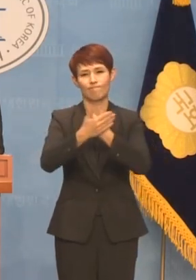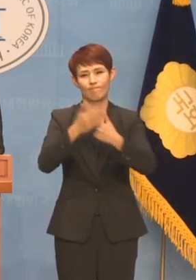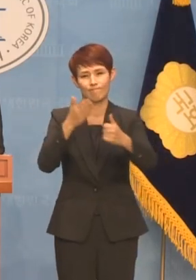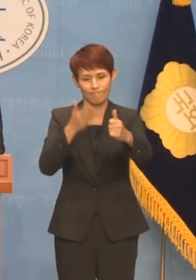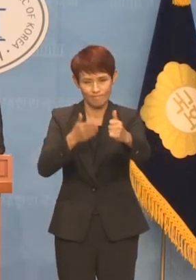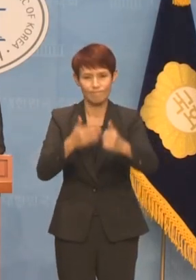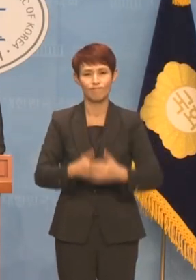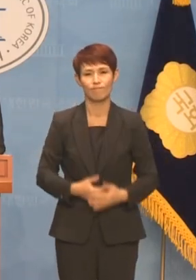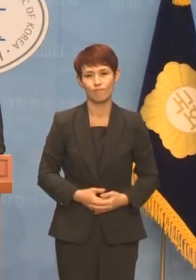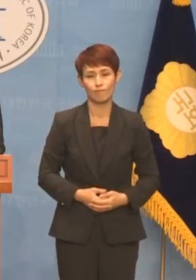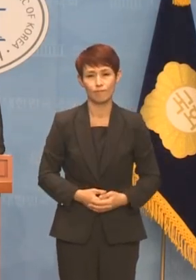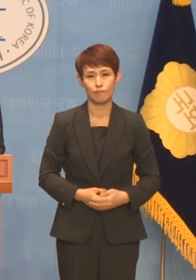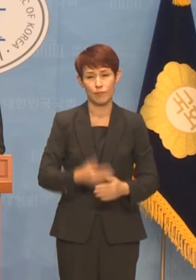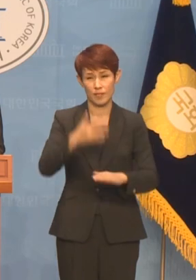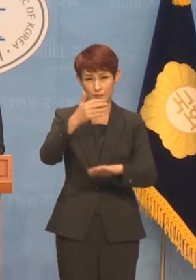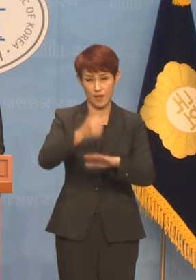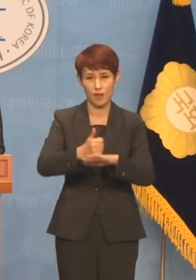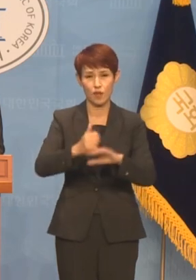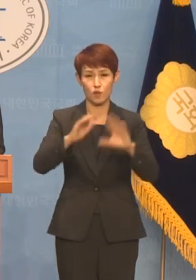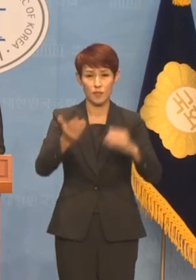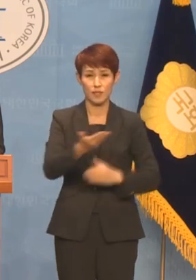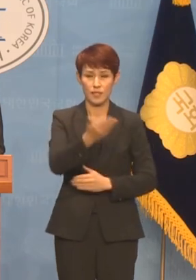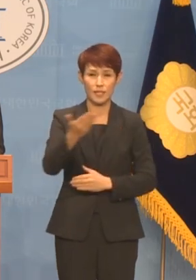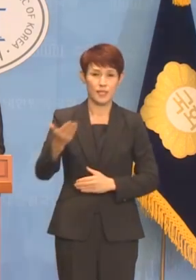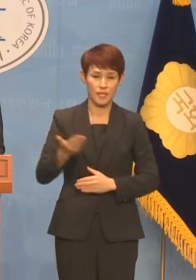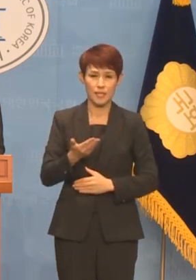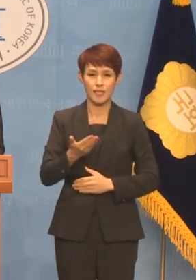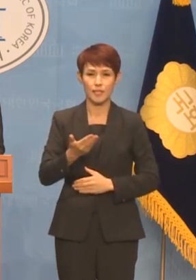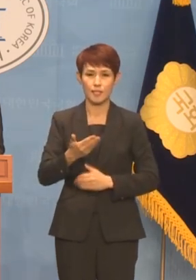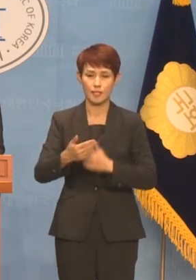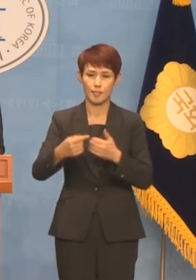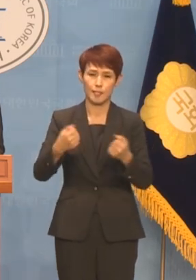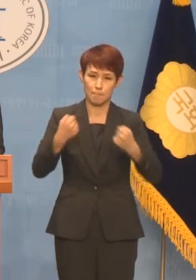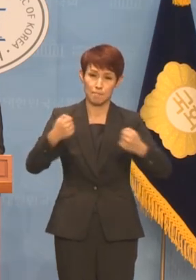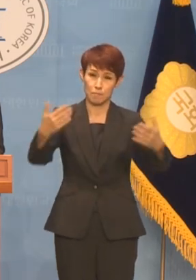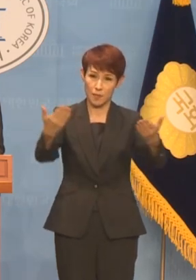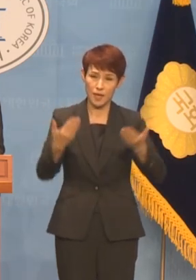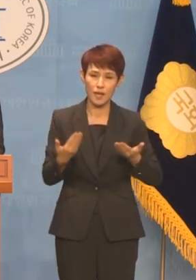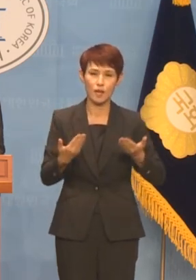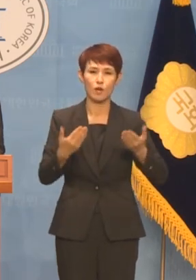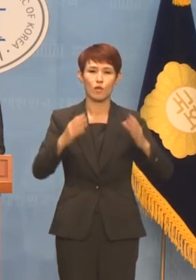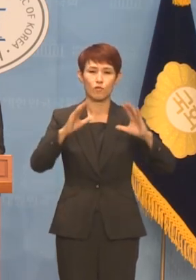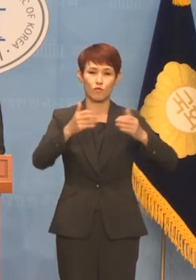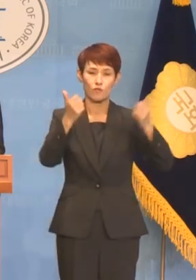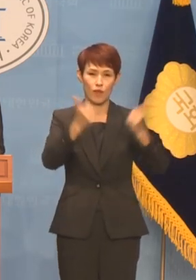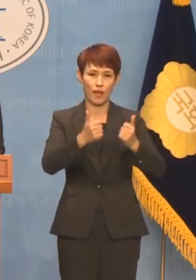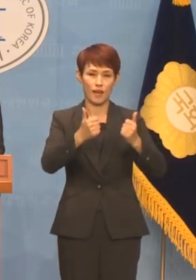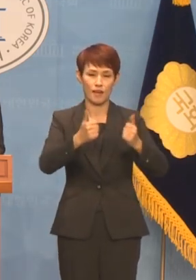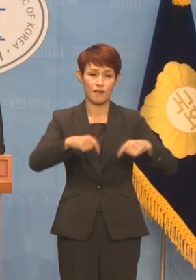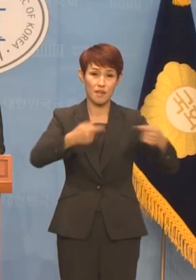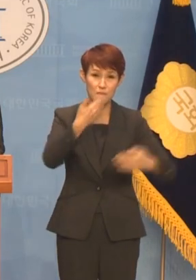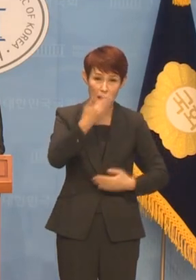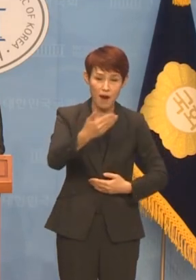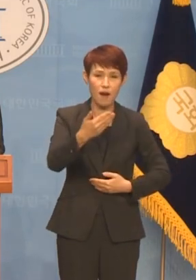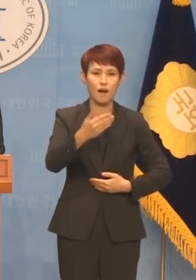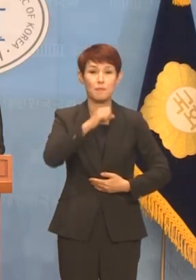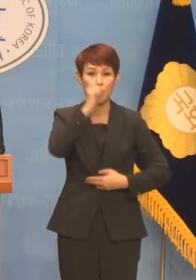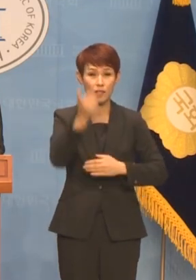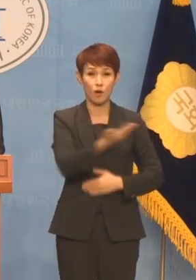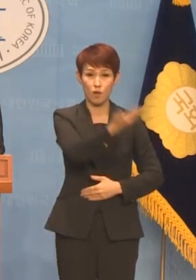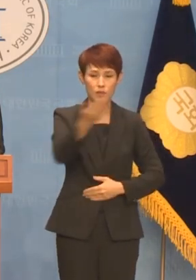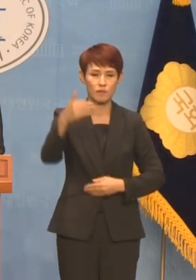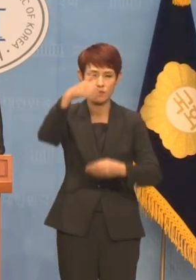부탁드립니다. 마지막으로 국민의 신임을 받아 이번 국회에 진출하게 된 당선자들께서는 선거